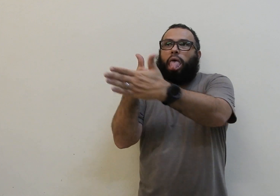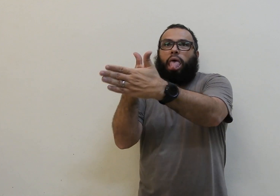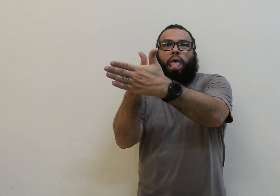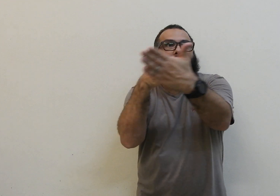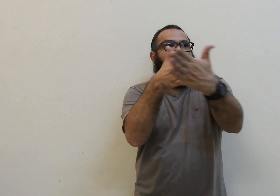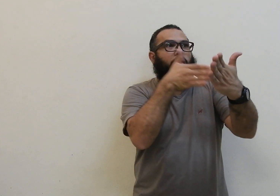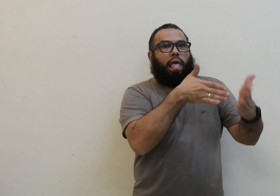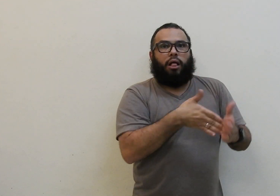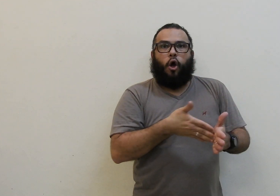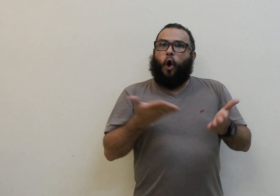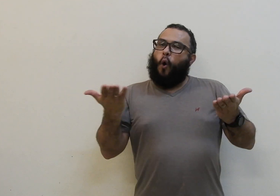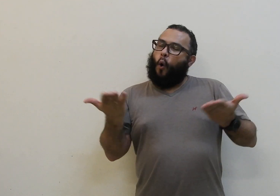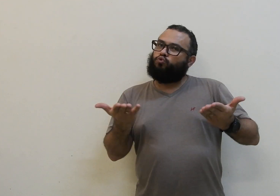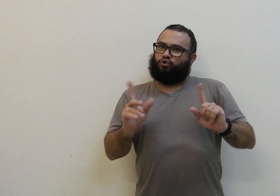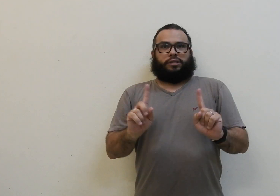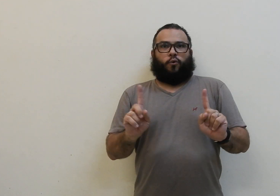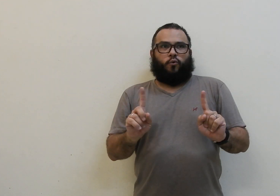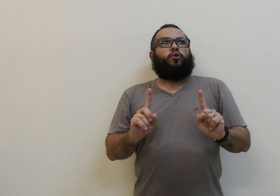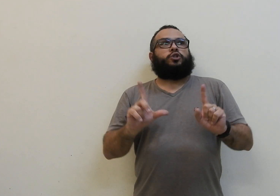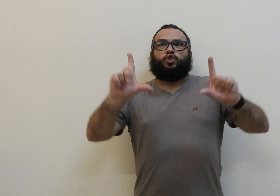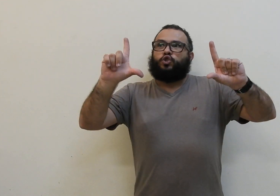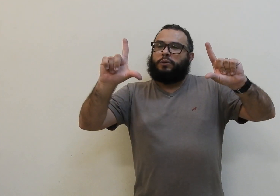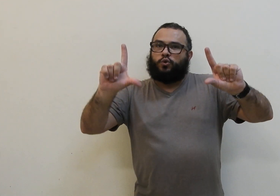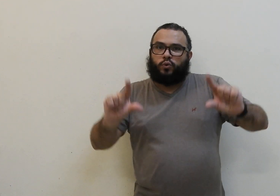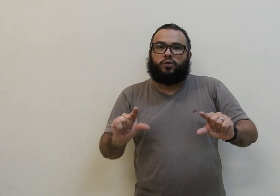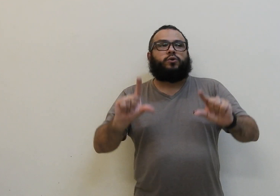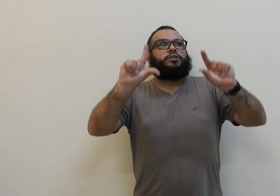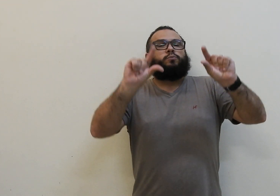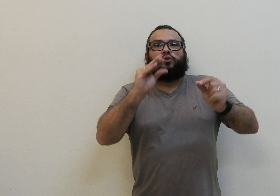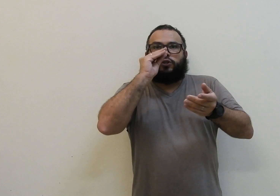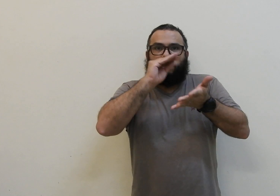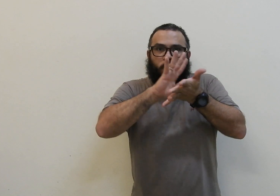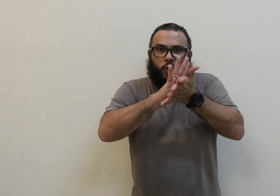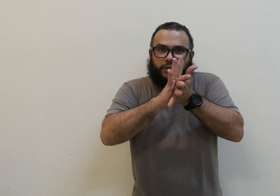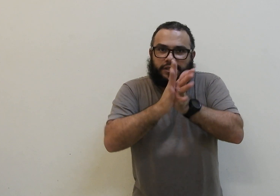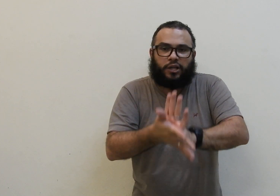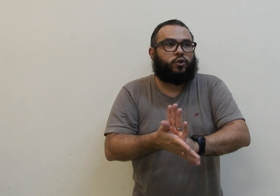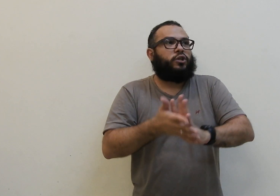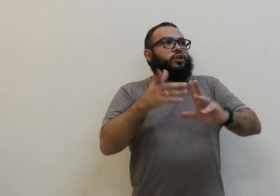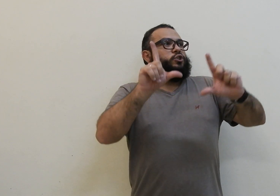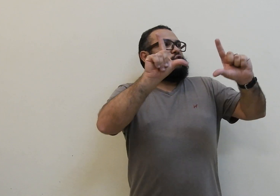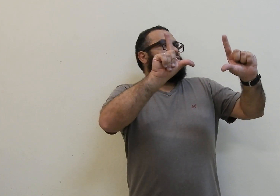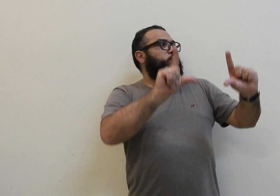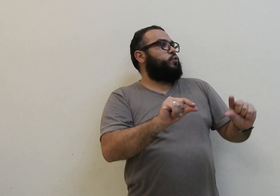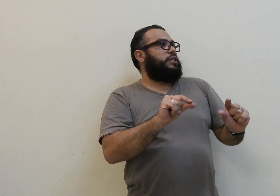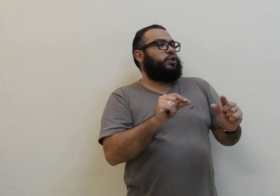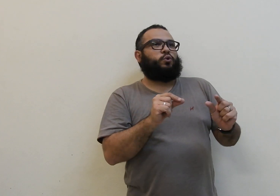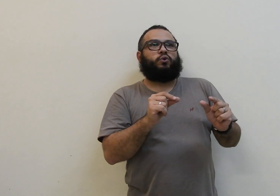para analisar, né? Os limites que eram os estabelecidos não são mais os mesmos,